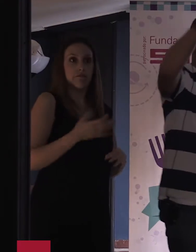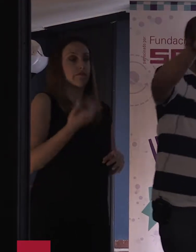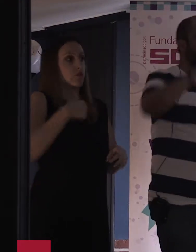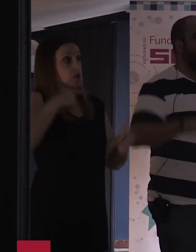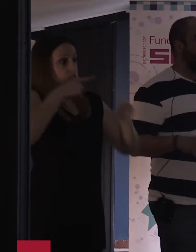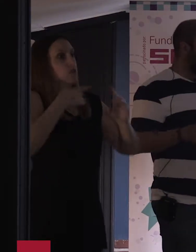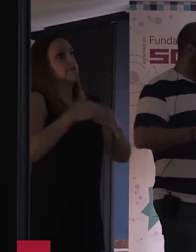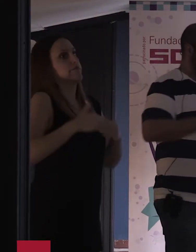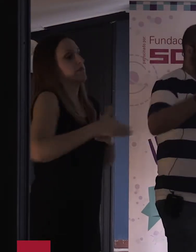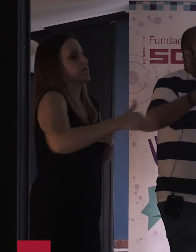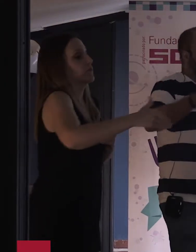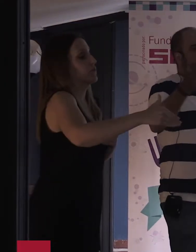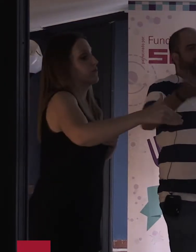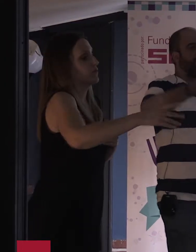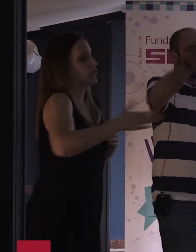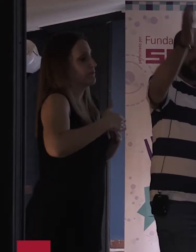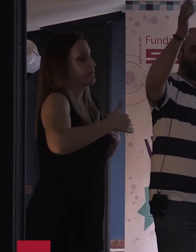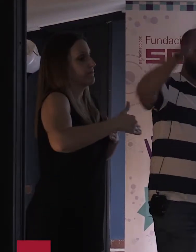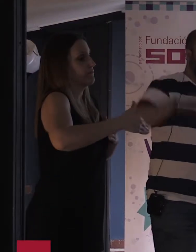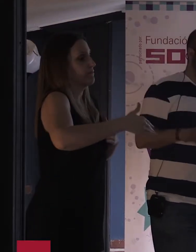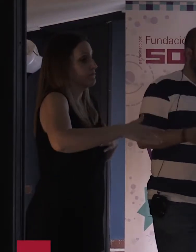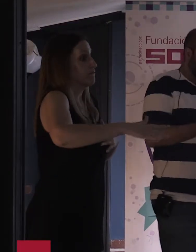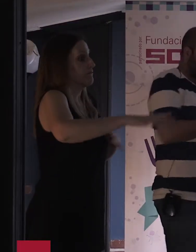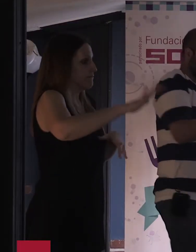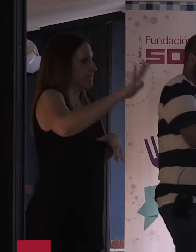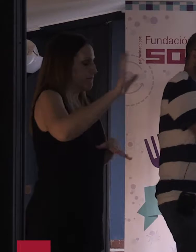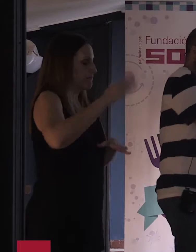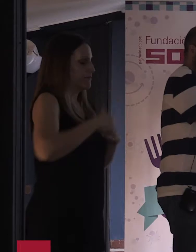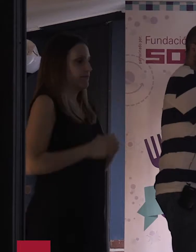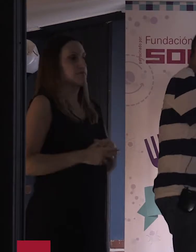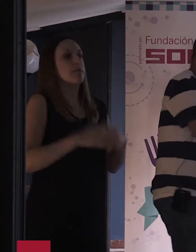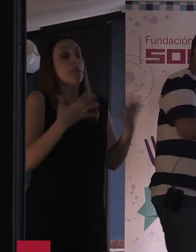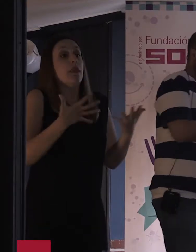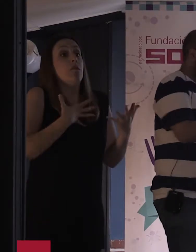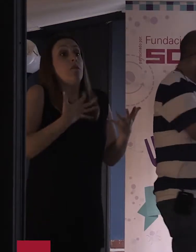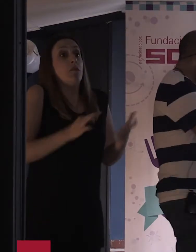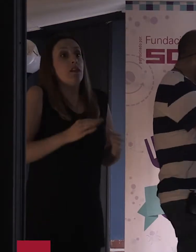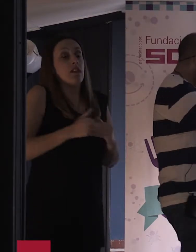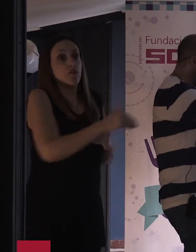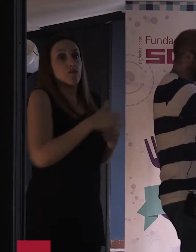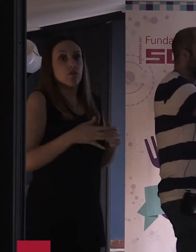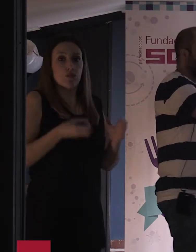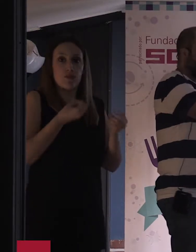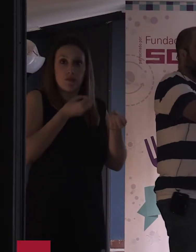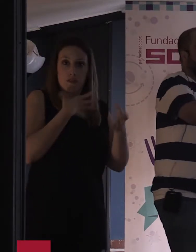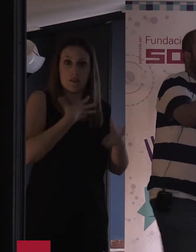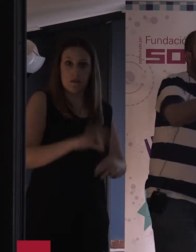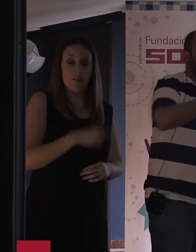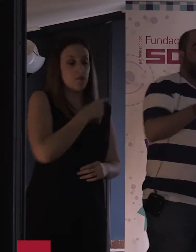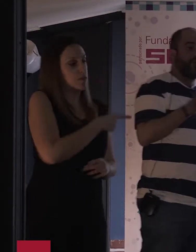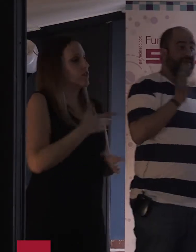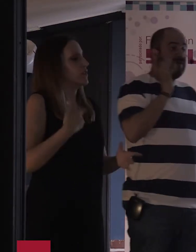futuro, dentro de unas cuantas ediciones de Pint of Science, quizás os pueda contar el futuro. Pero esto es hacia donde queremos